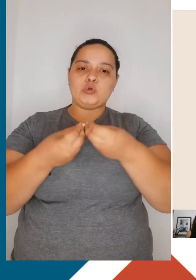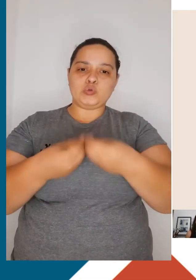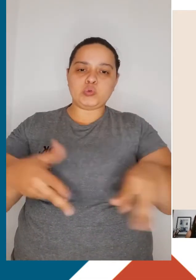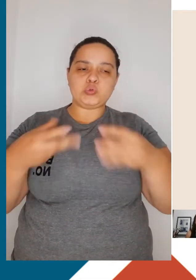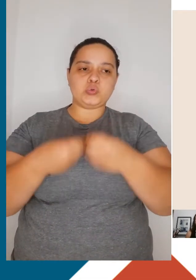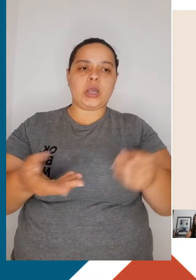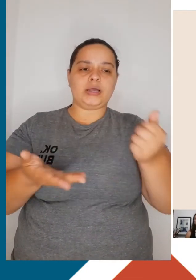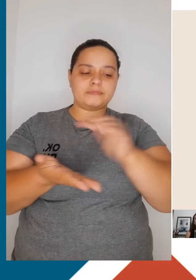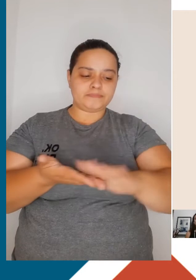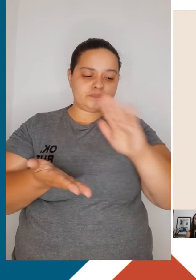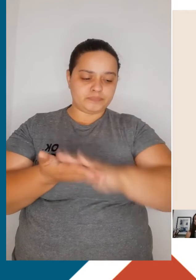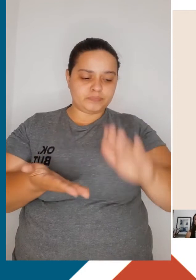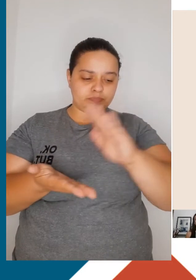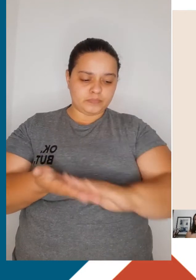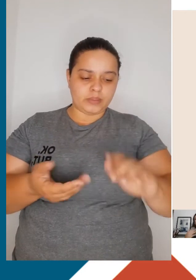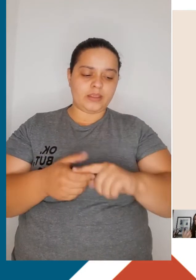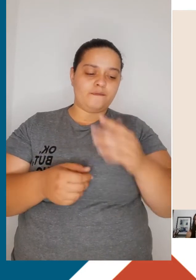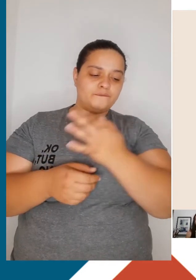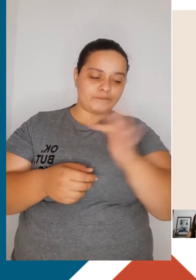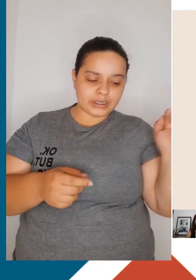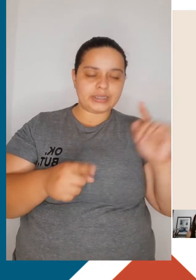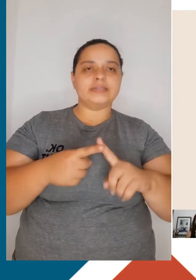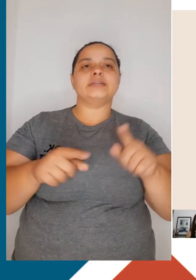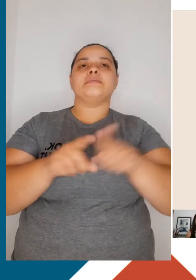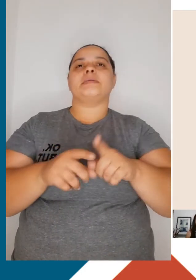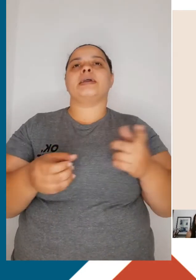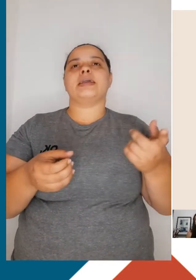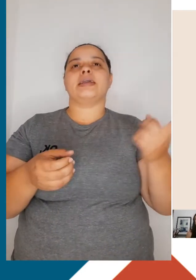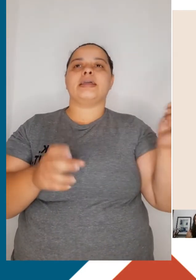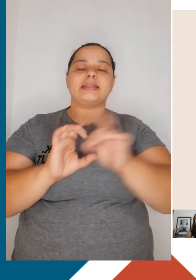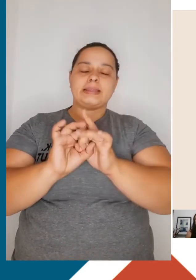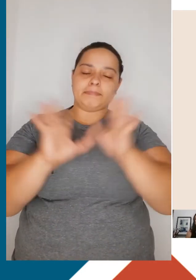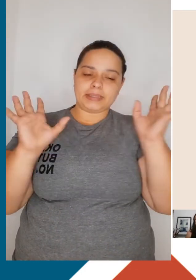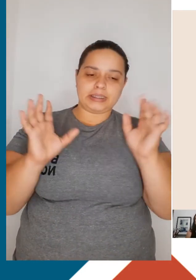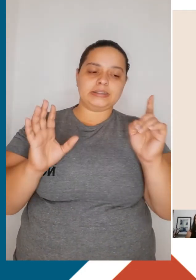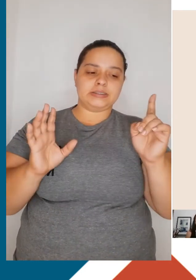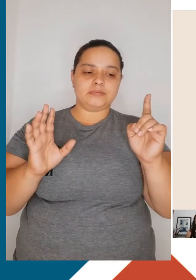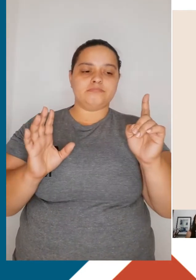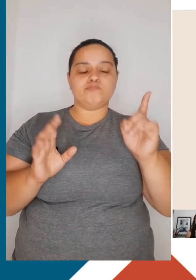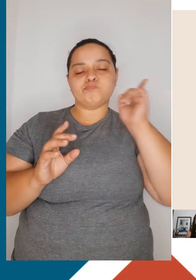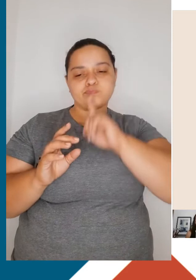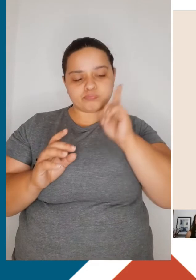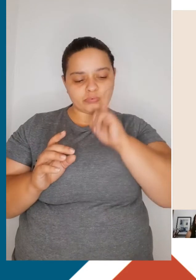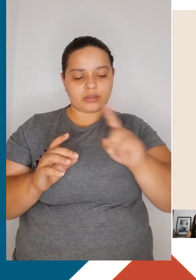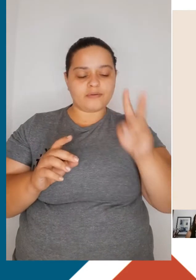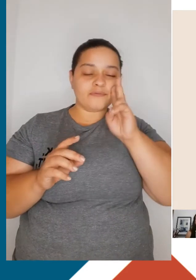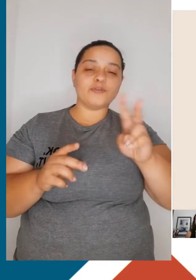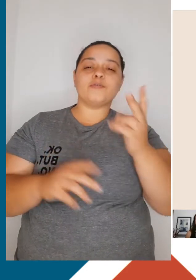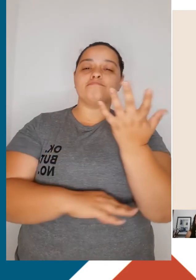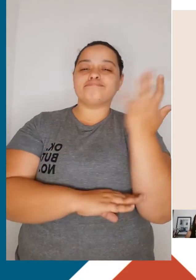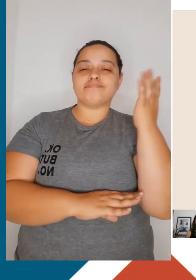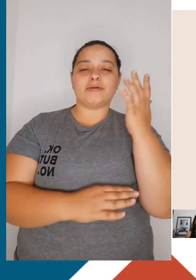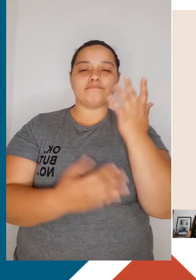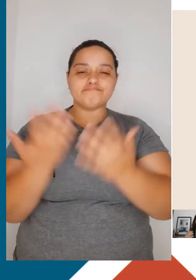envolvimento da França com a Guerra dos 7 Anos na Inglaterra e a independência dos Estados Unidos, mas também um ciclo de más colheitas que vai